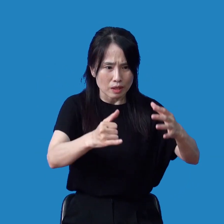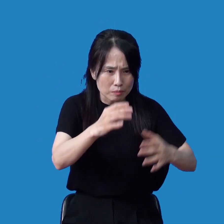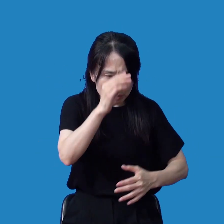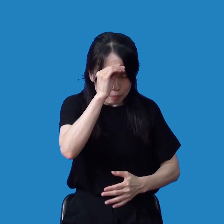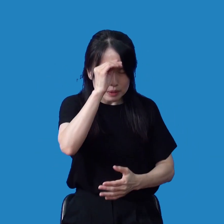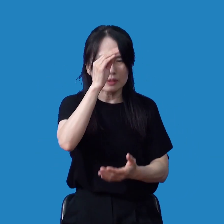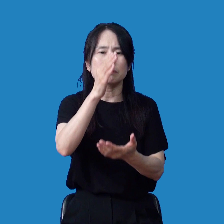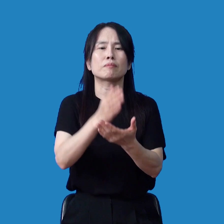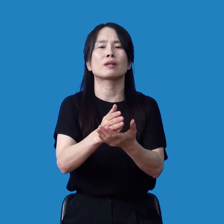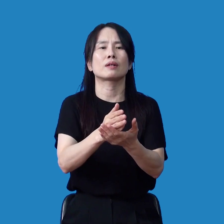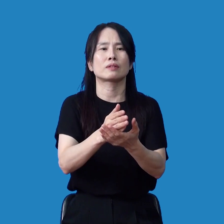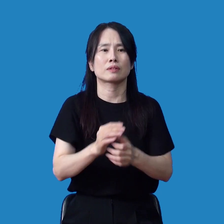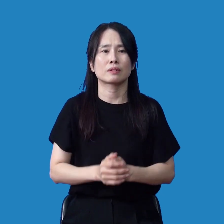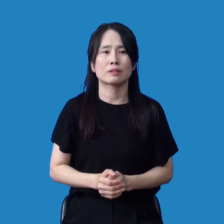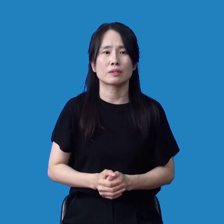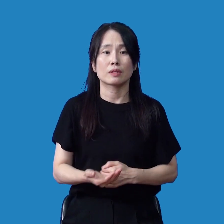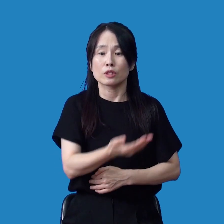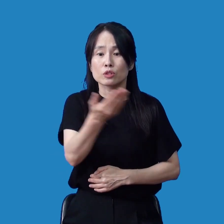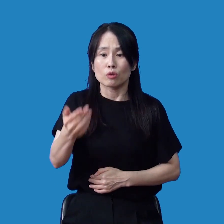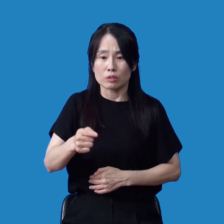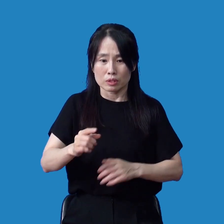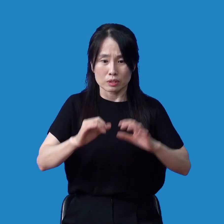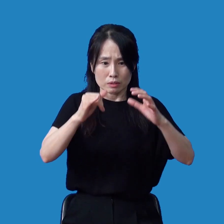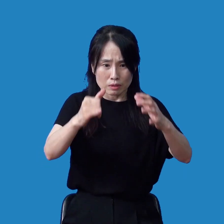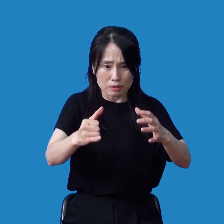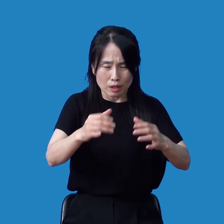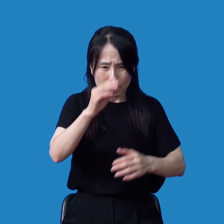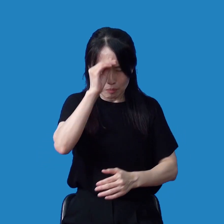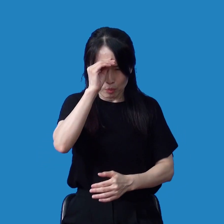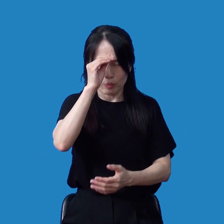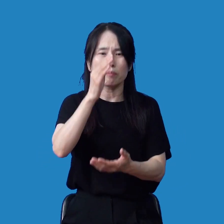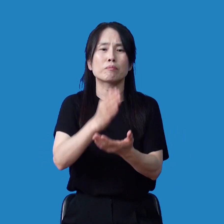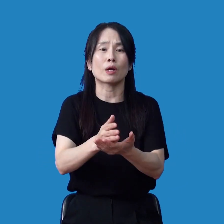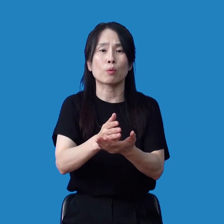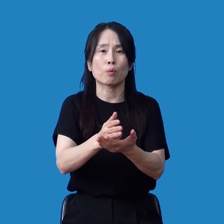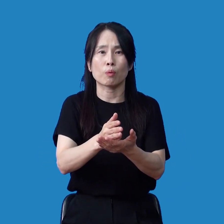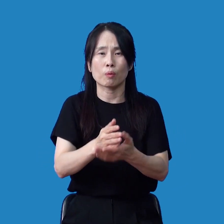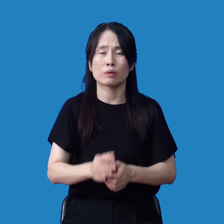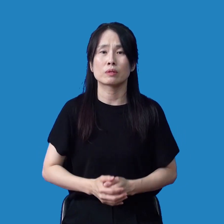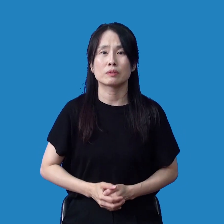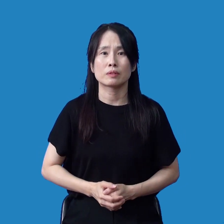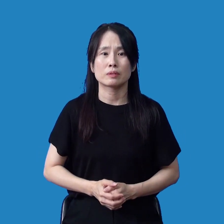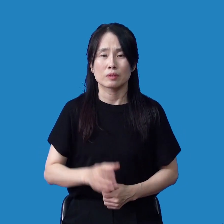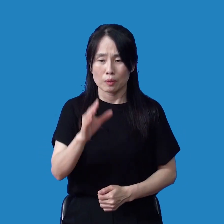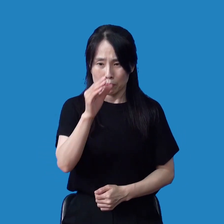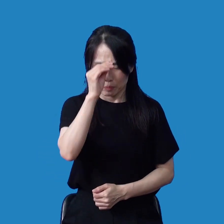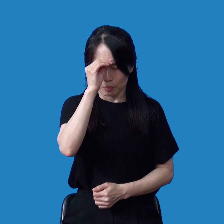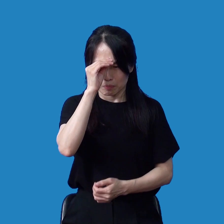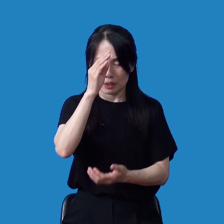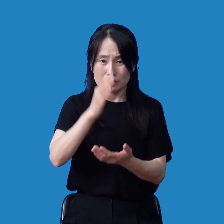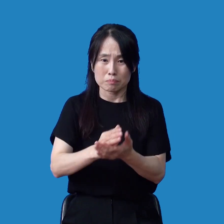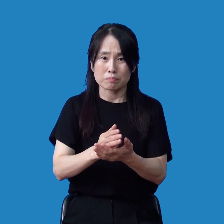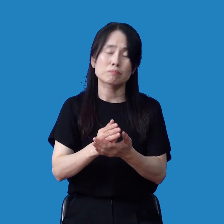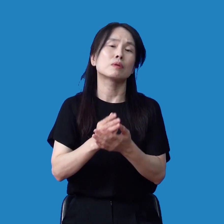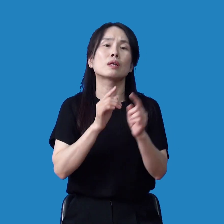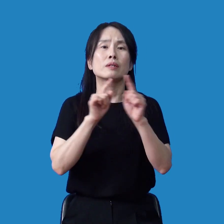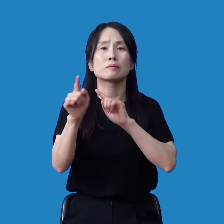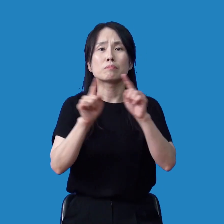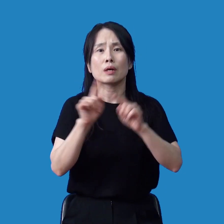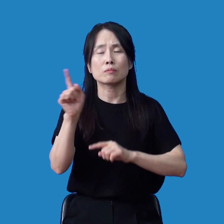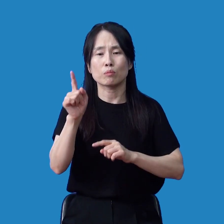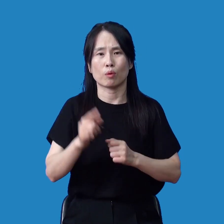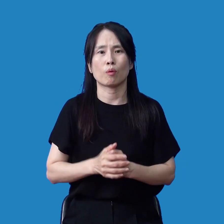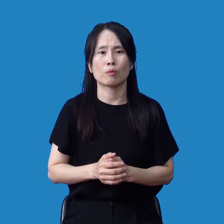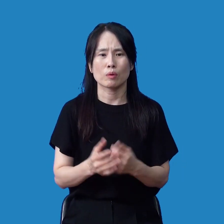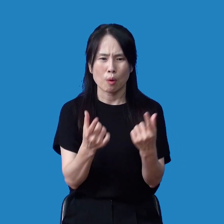2절에 너희는 이 세대를 본받지 말고 했습니다. 본받지 말라는 말은